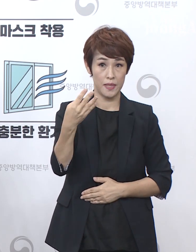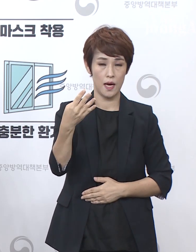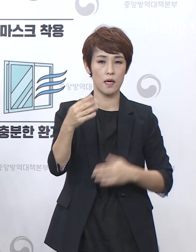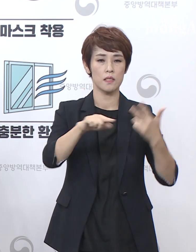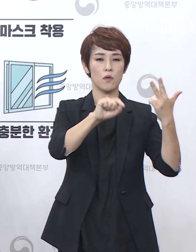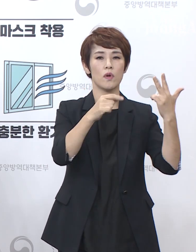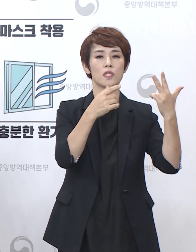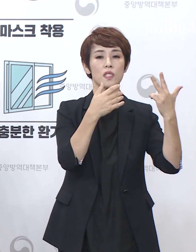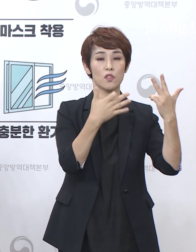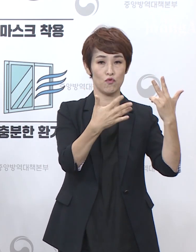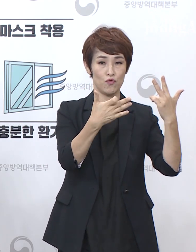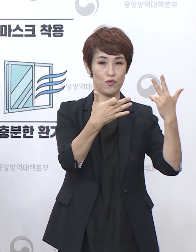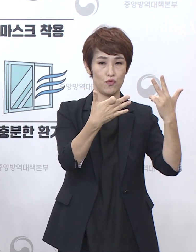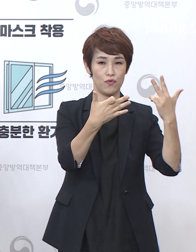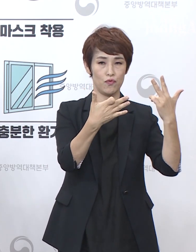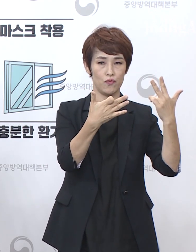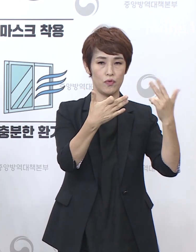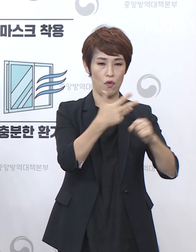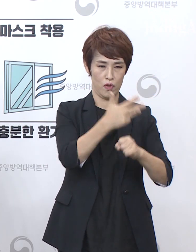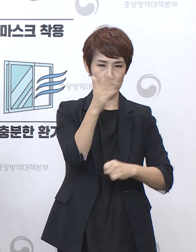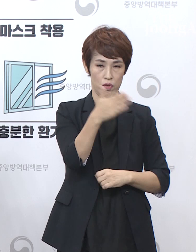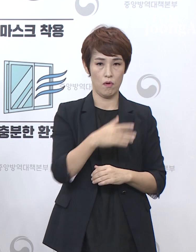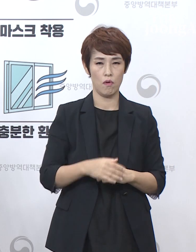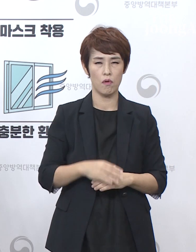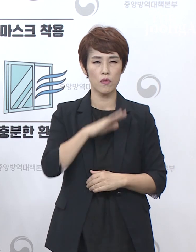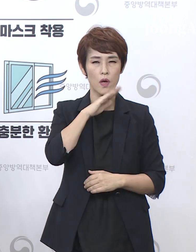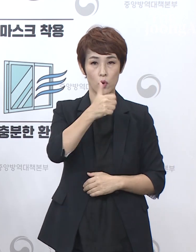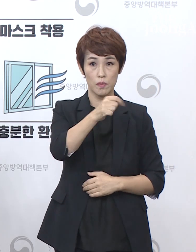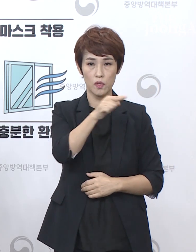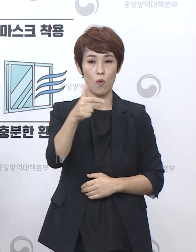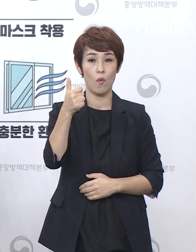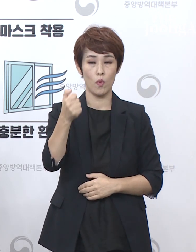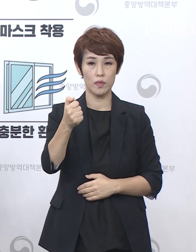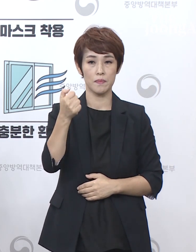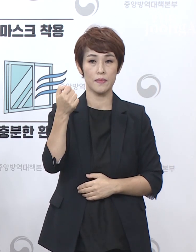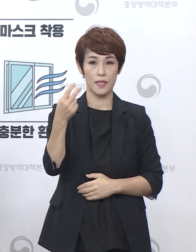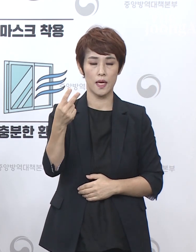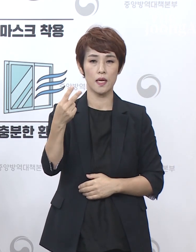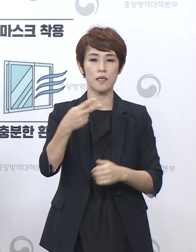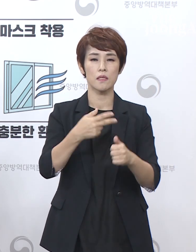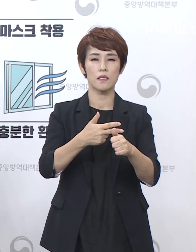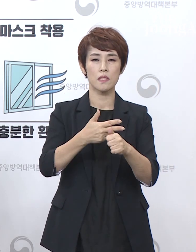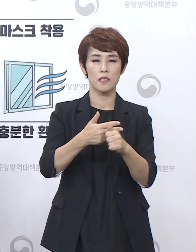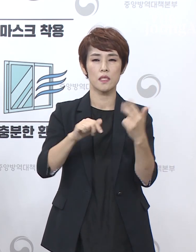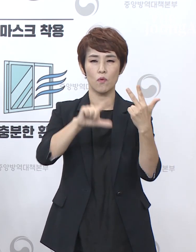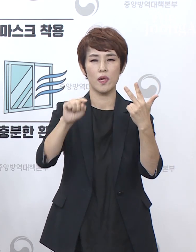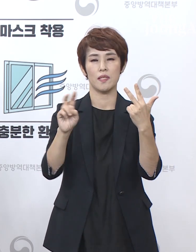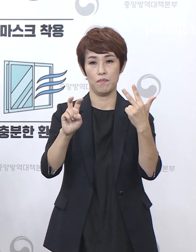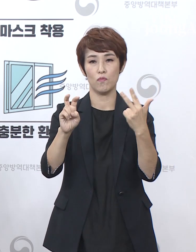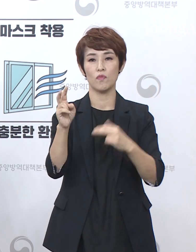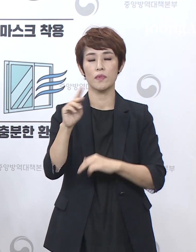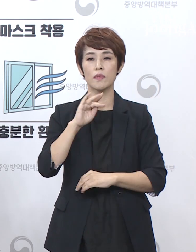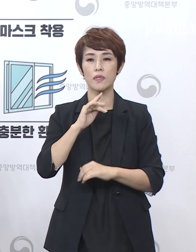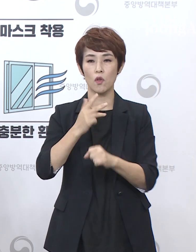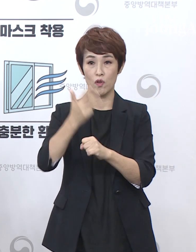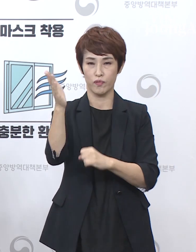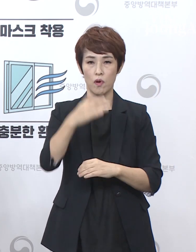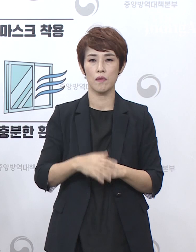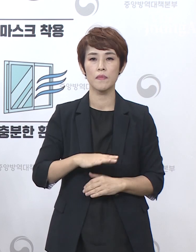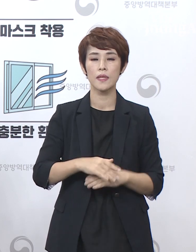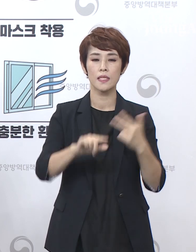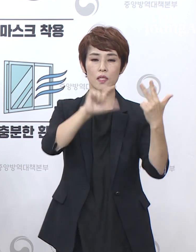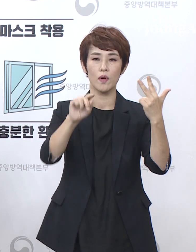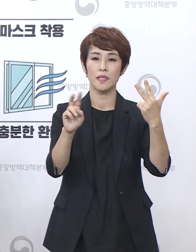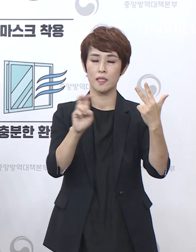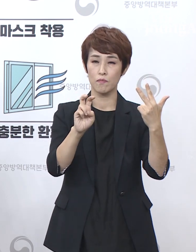19일 20시부터 50세에서 52세는 7월 20일 20시부터 시작하고 7월